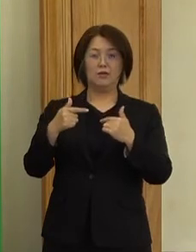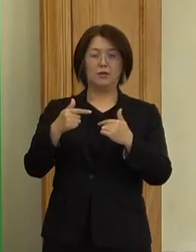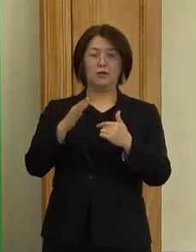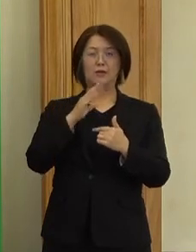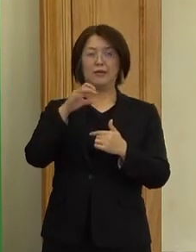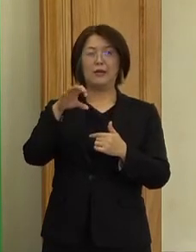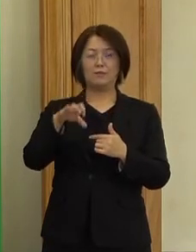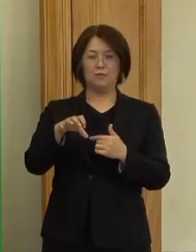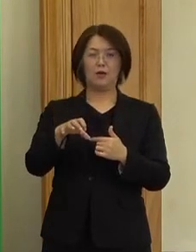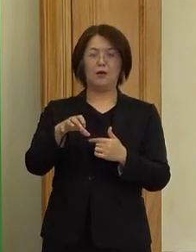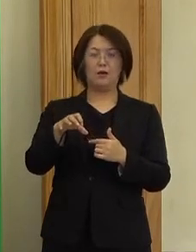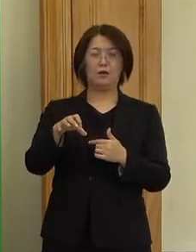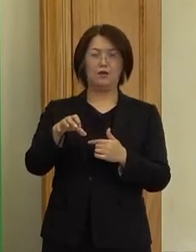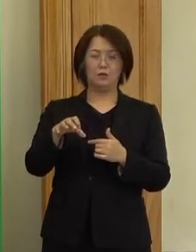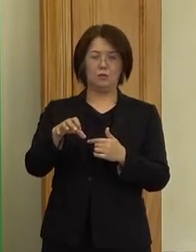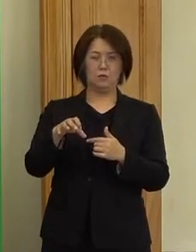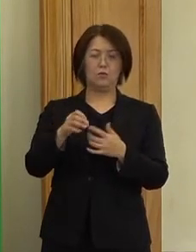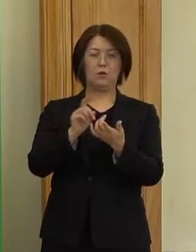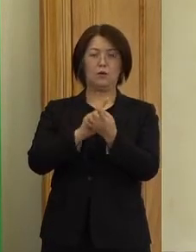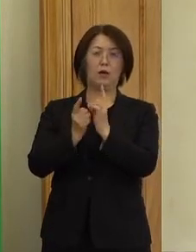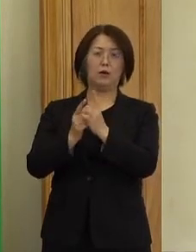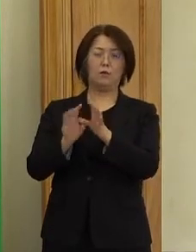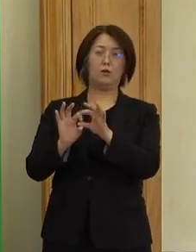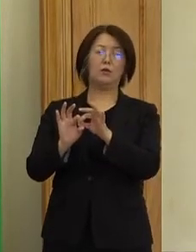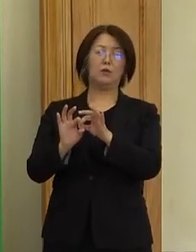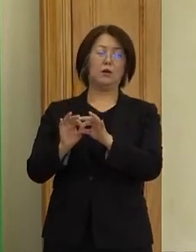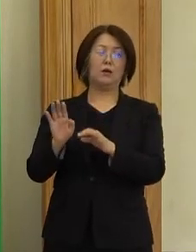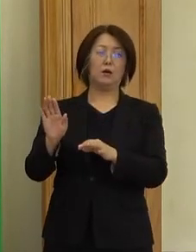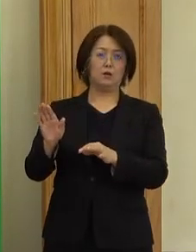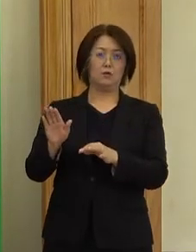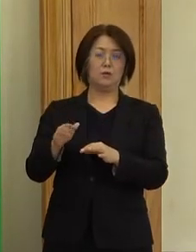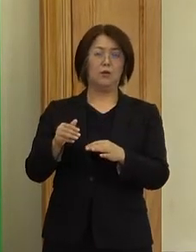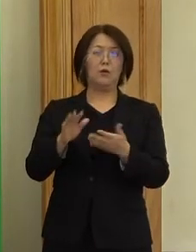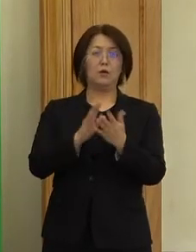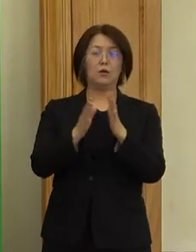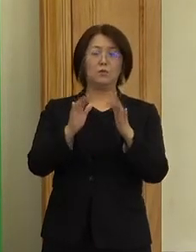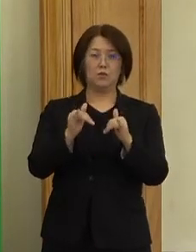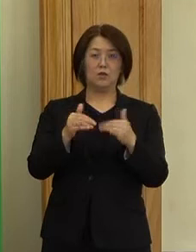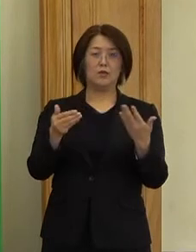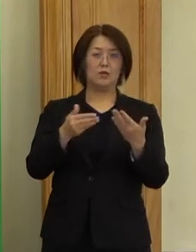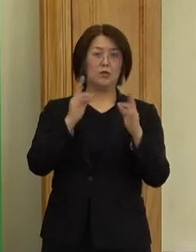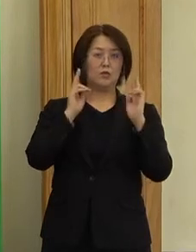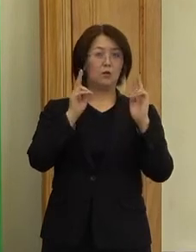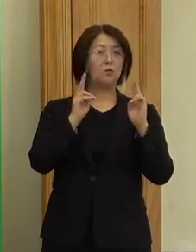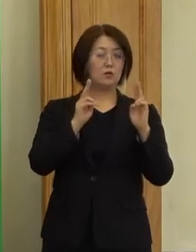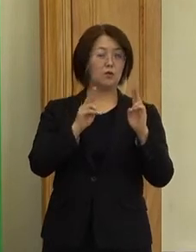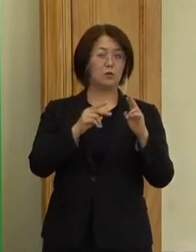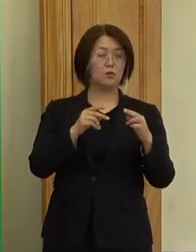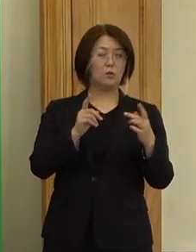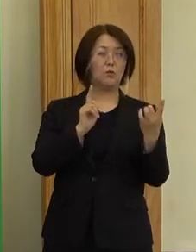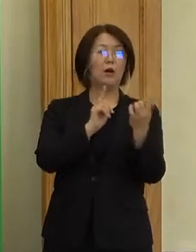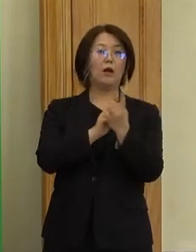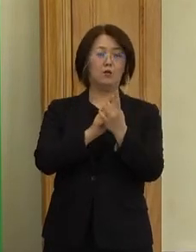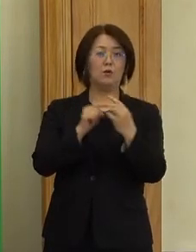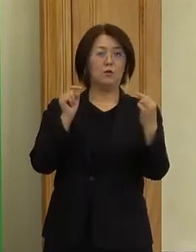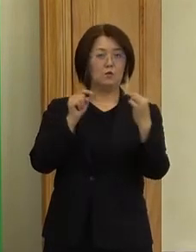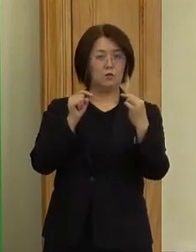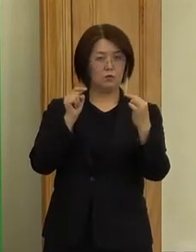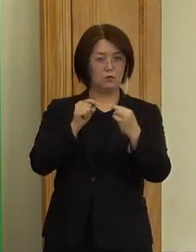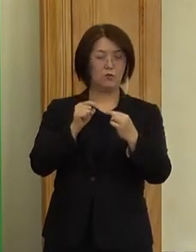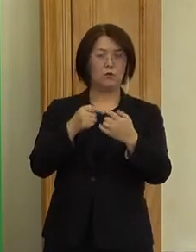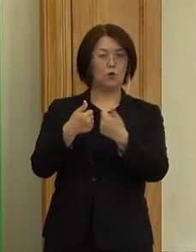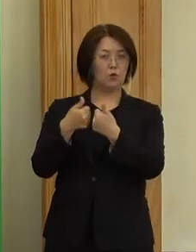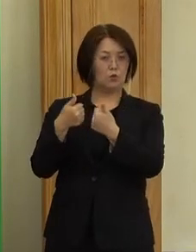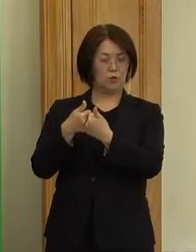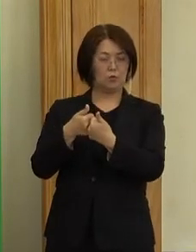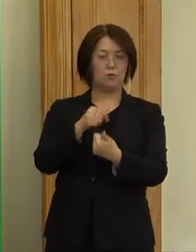して、県民の皆さん、あるいは事業者の皆さんと触れ合う、あるいは折衝がある、あるいは相談事を受ける、そういう